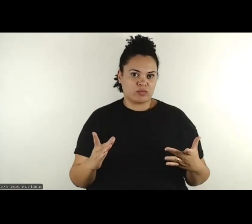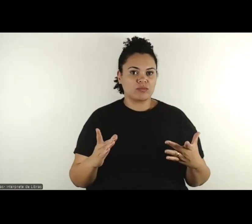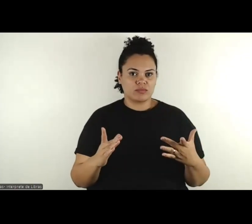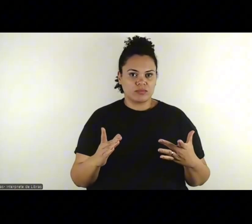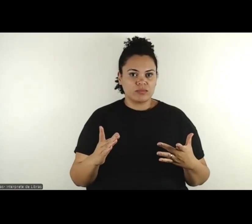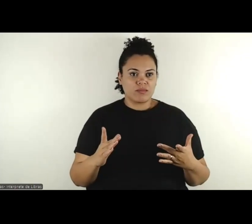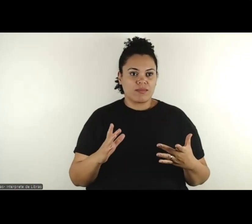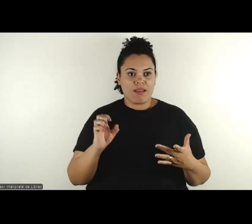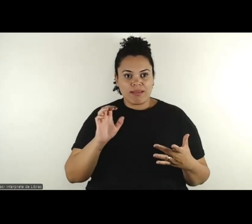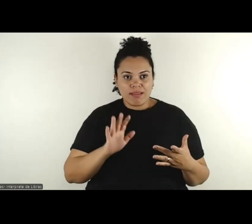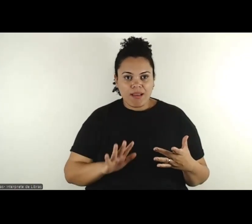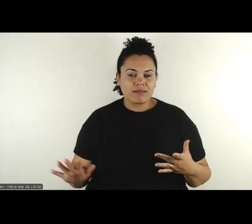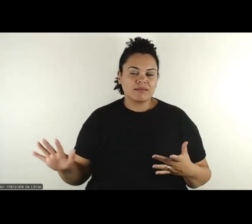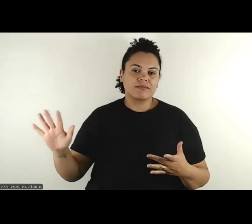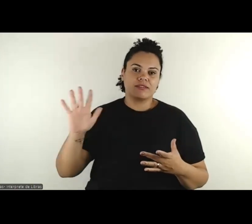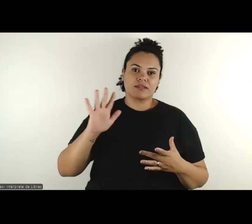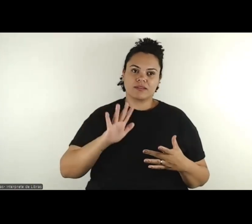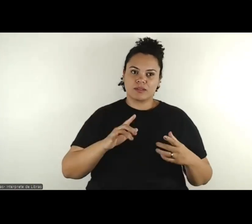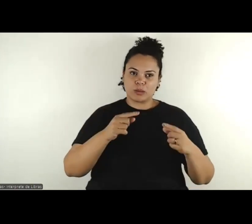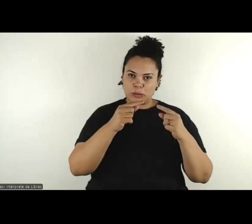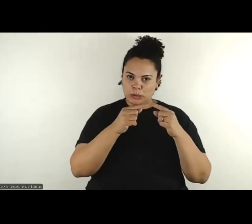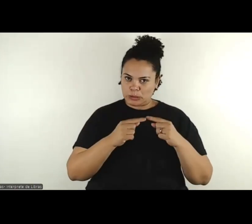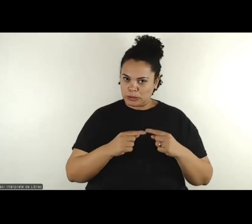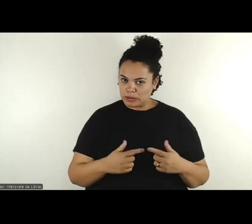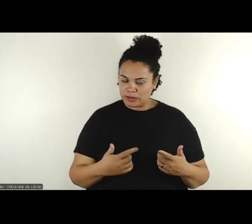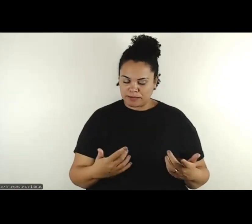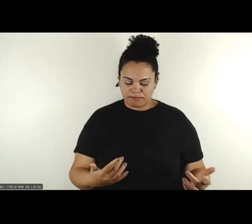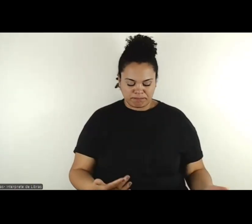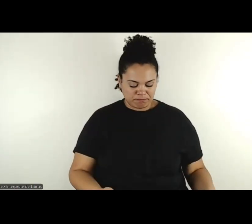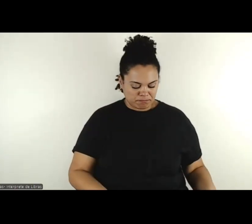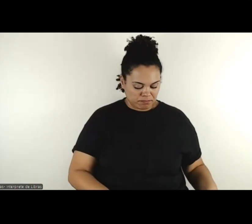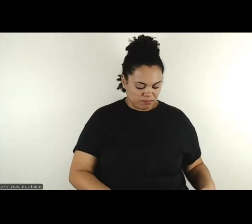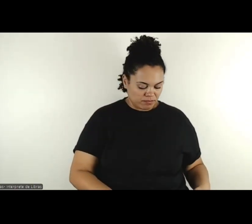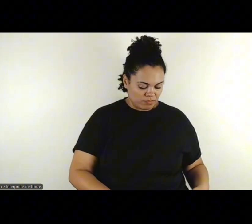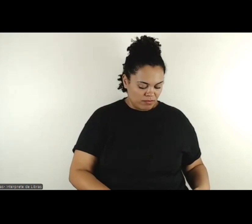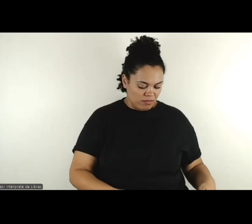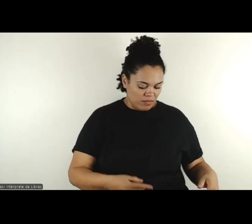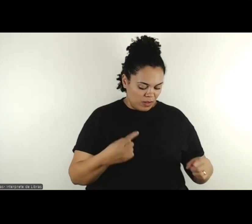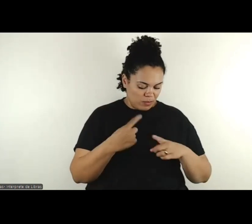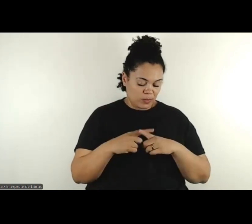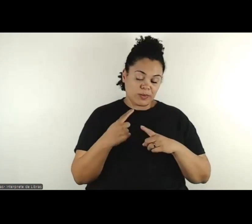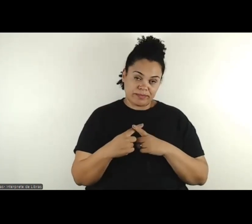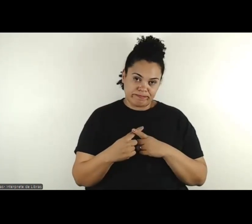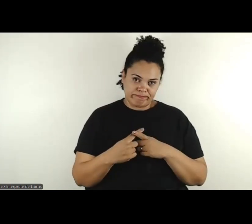né, nacional aqui no nosso país, né? Por quê?